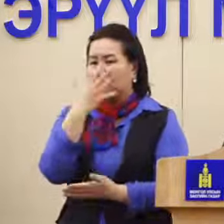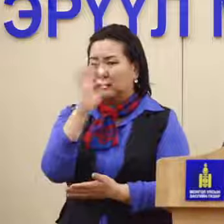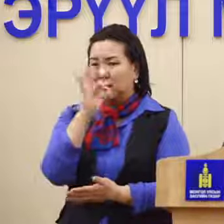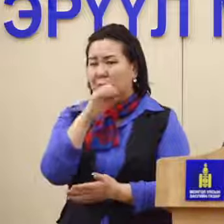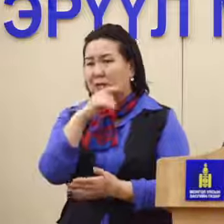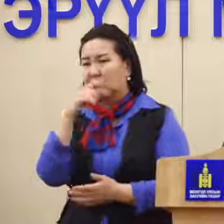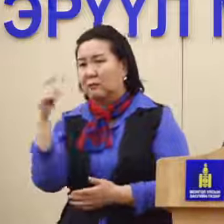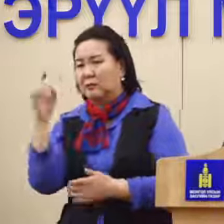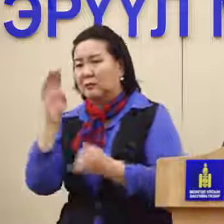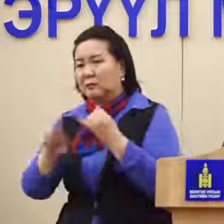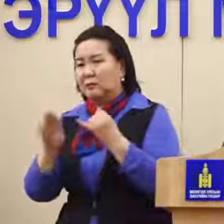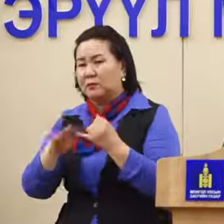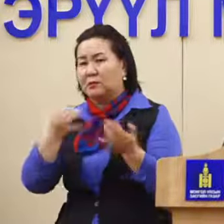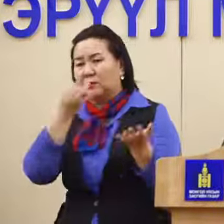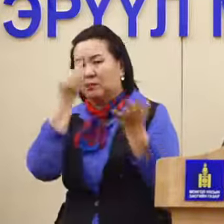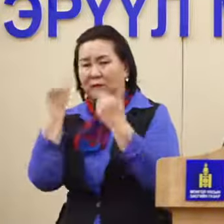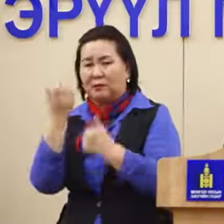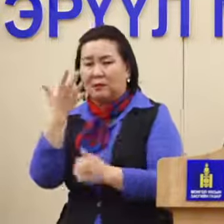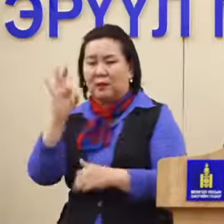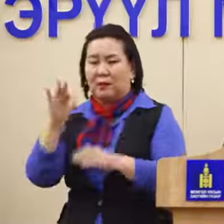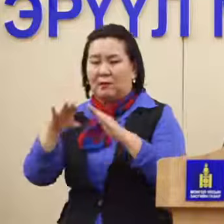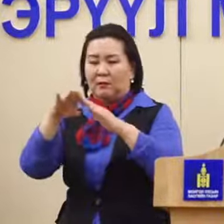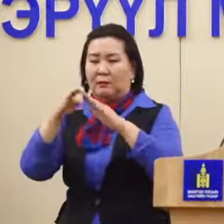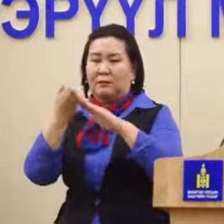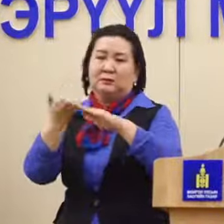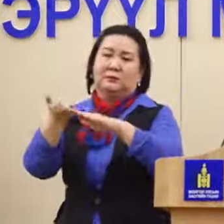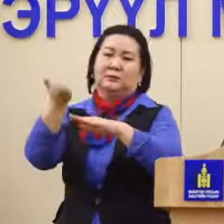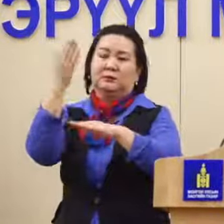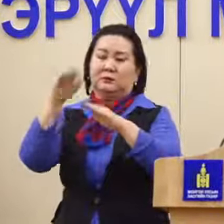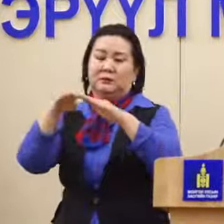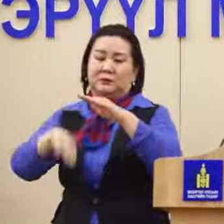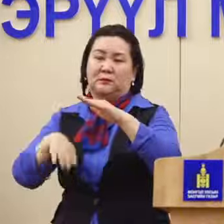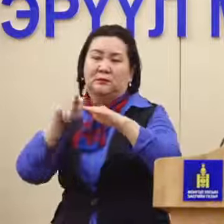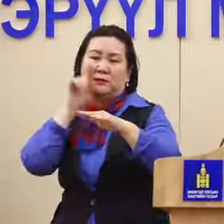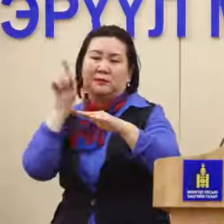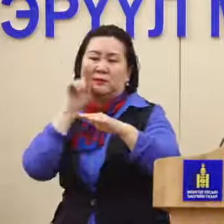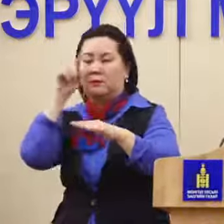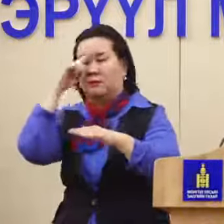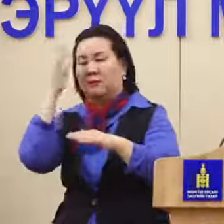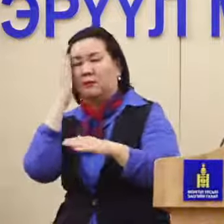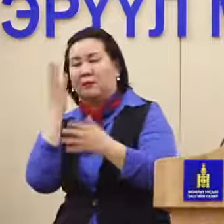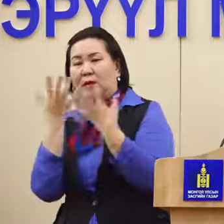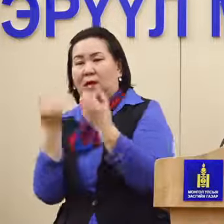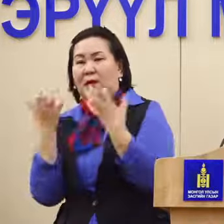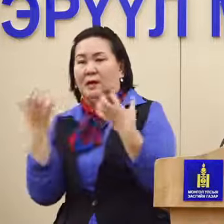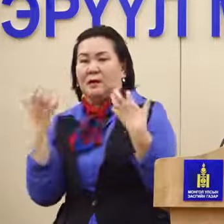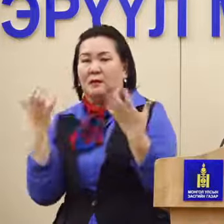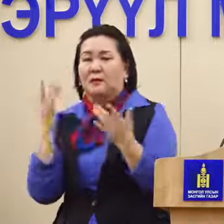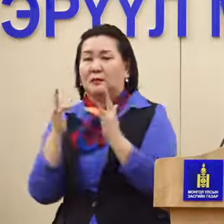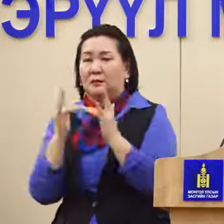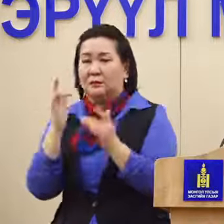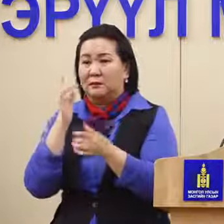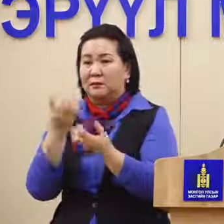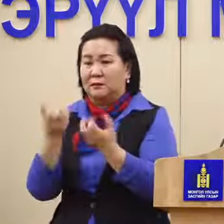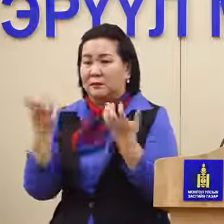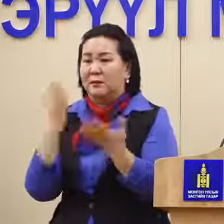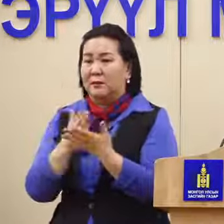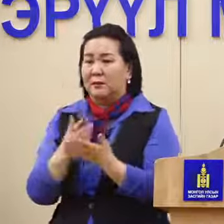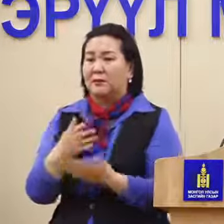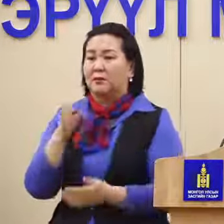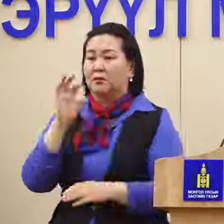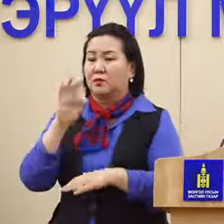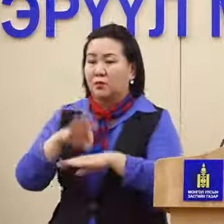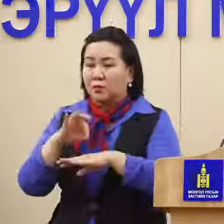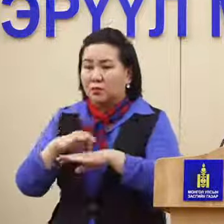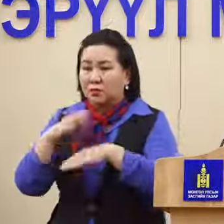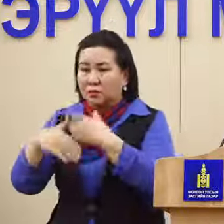үед сүүлийн 7 хоногт 50-аас доош насны залуучуудын эмнэлэгт хэвтэх эрэлт хэрэгцээ одоо маш их болж ирсэн. За зөвхөн өвчл